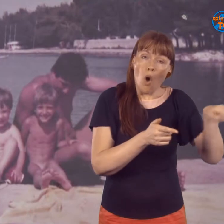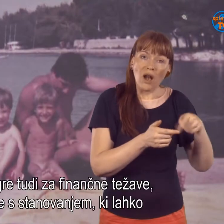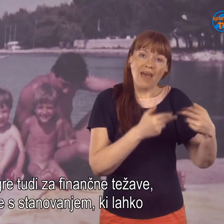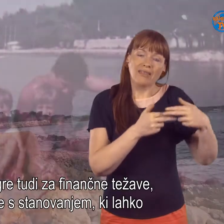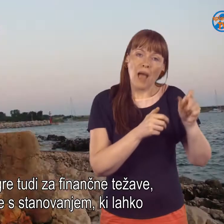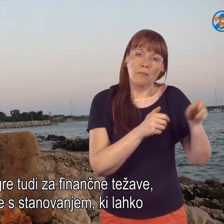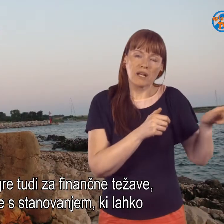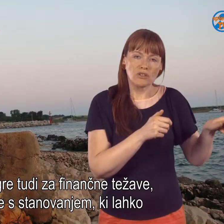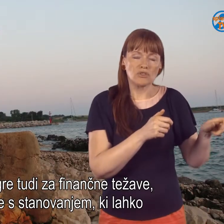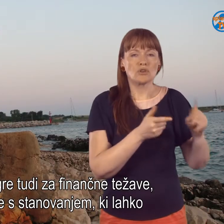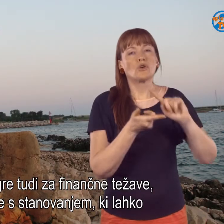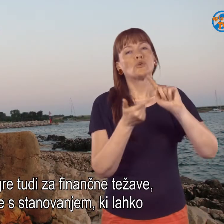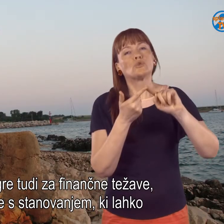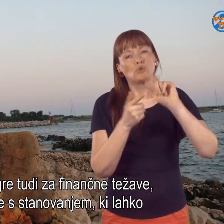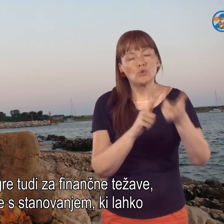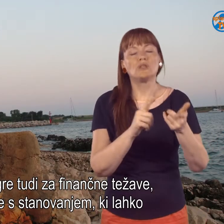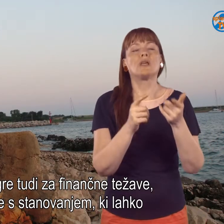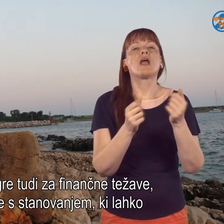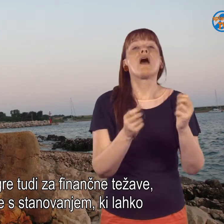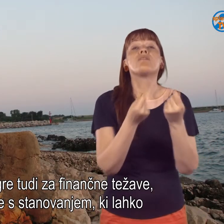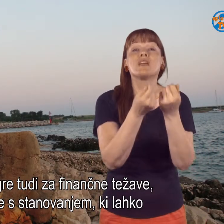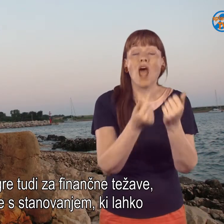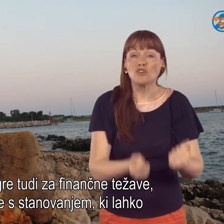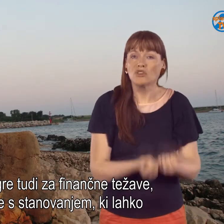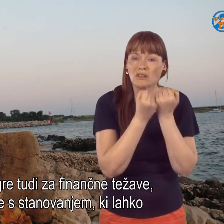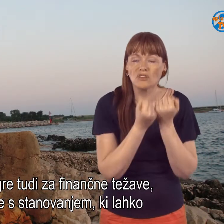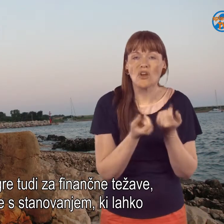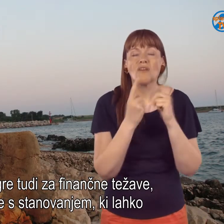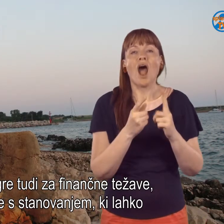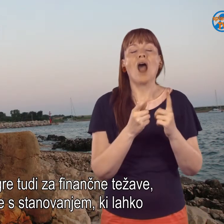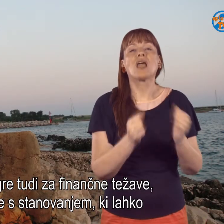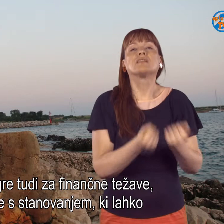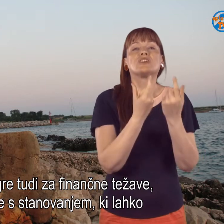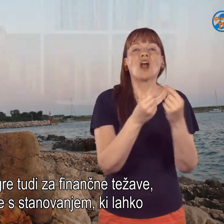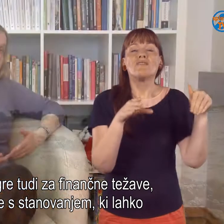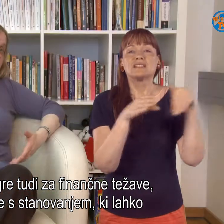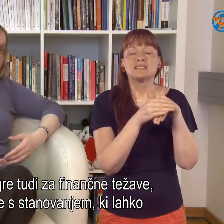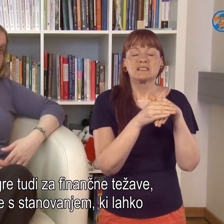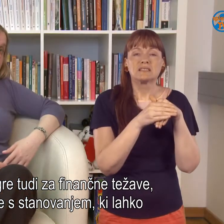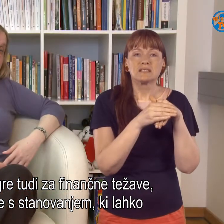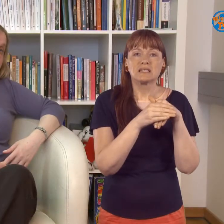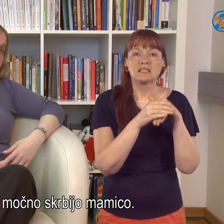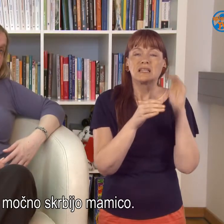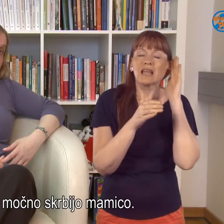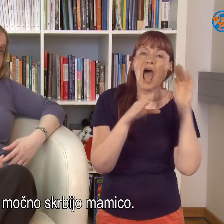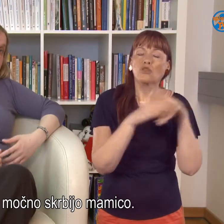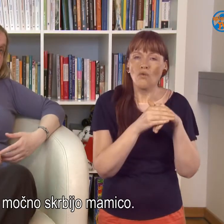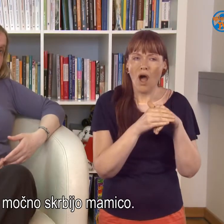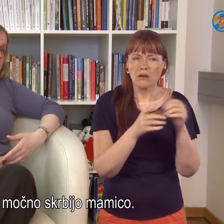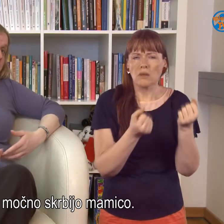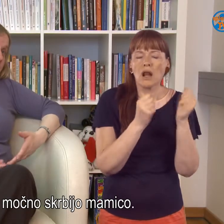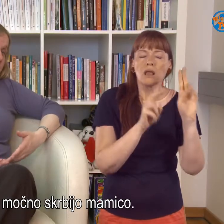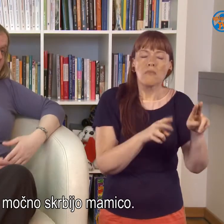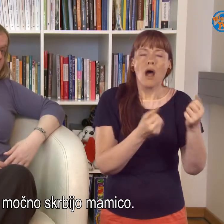tudi lahko kakšne finančne težave, težave s stanovanjem in tako naprej, ki lahko zelo